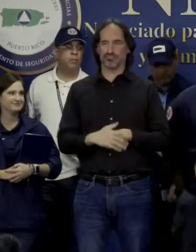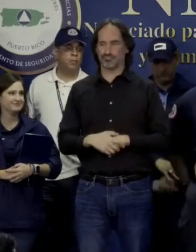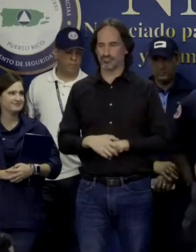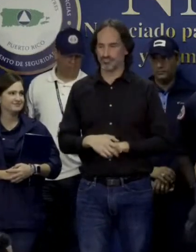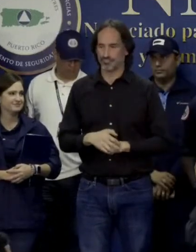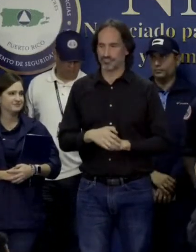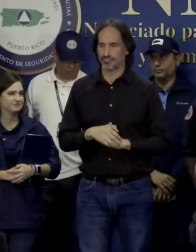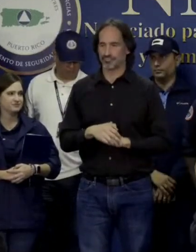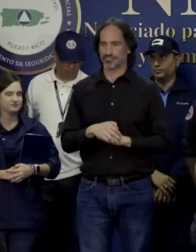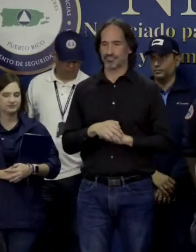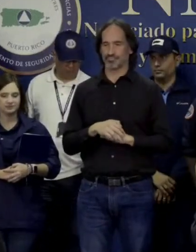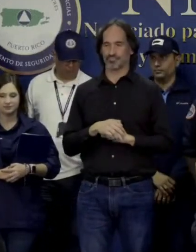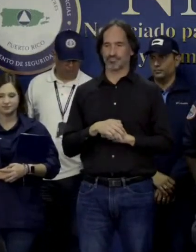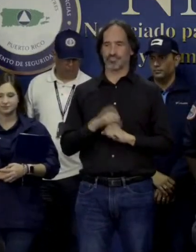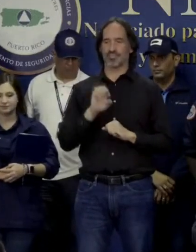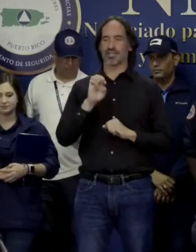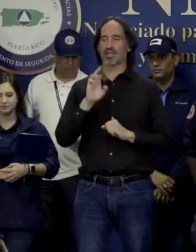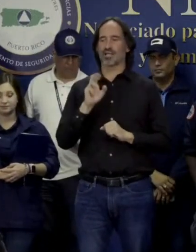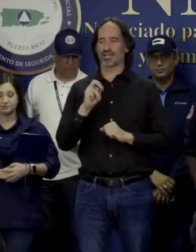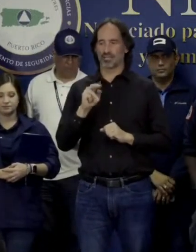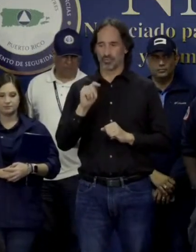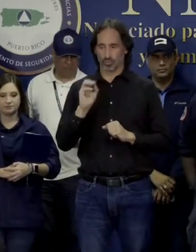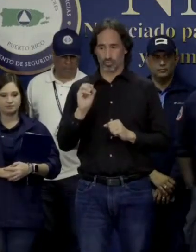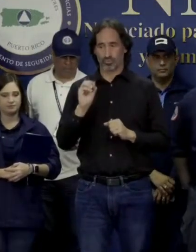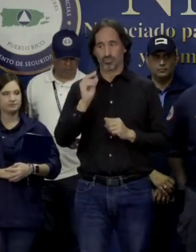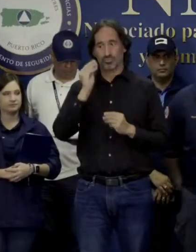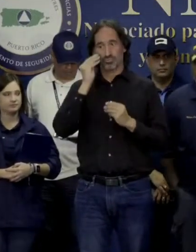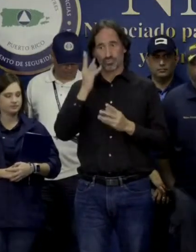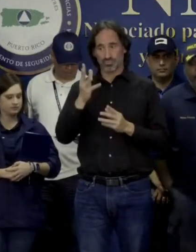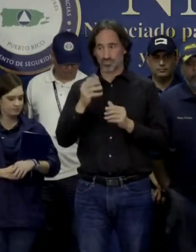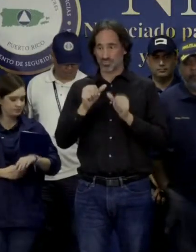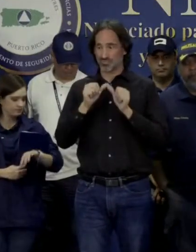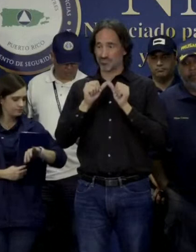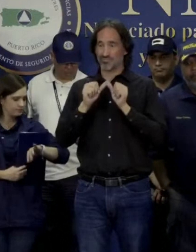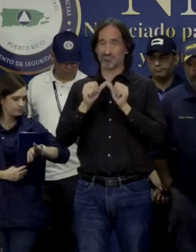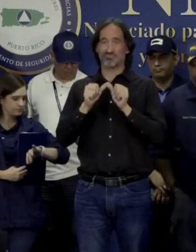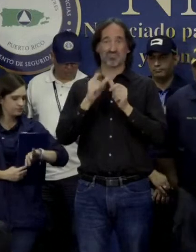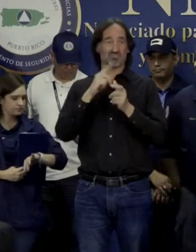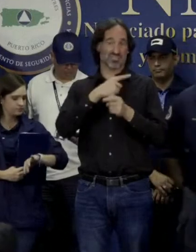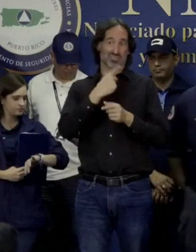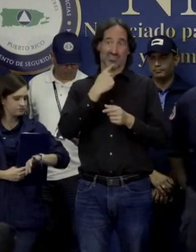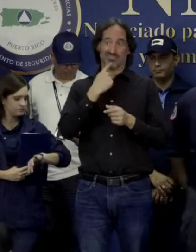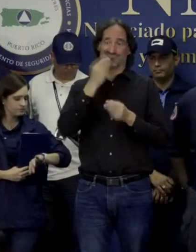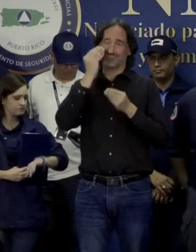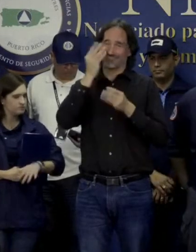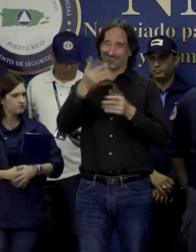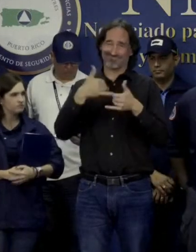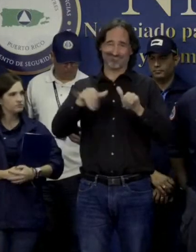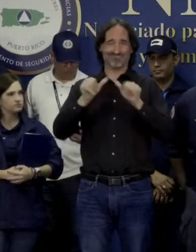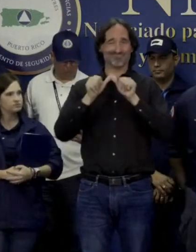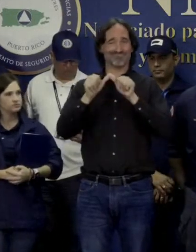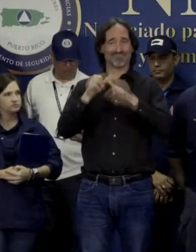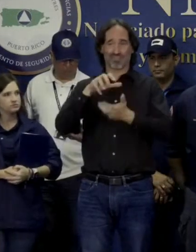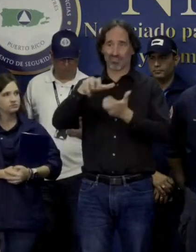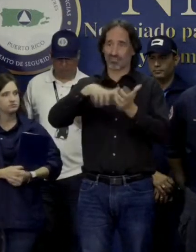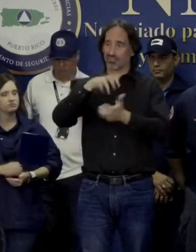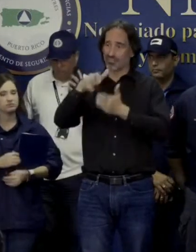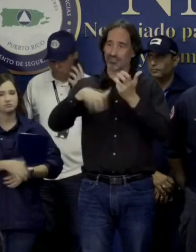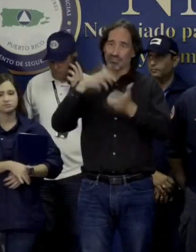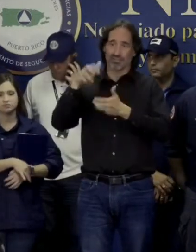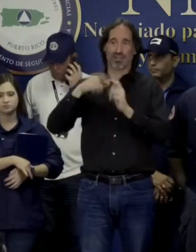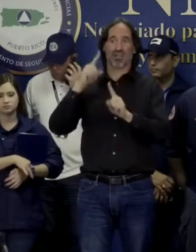esta tormenta la vamos a tener en Puerto Rico definitivamente mañana. La pregunta es si ya el miércoles estaríamos en